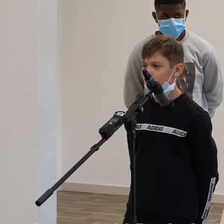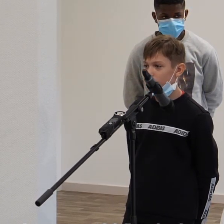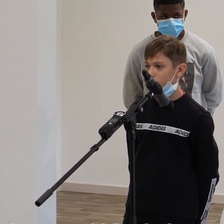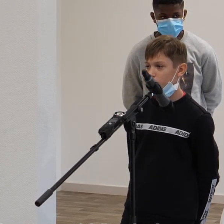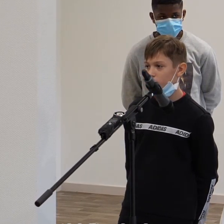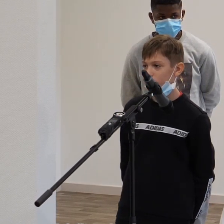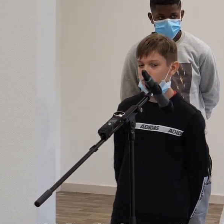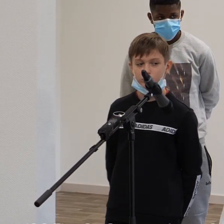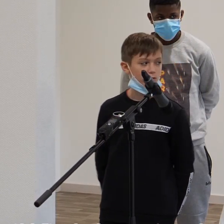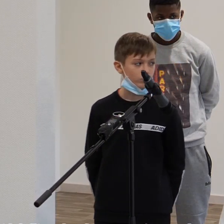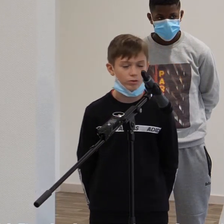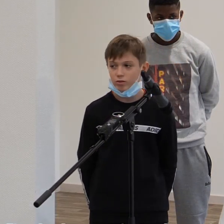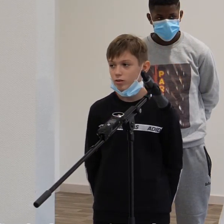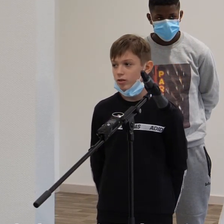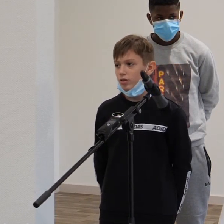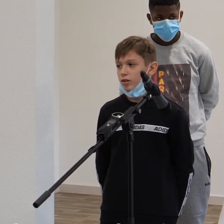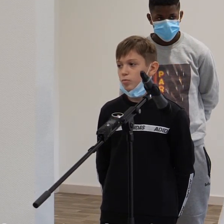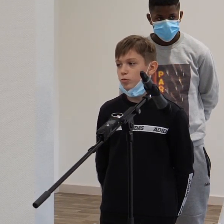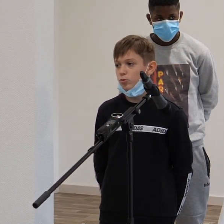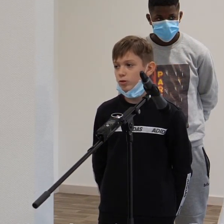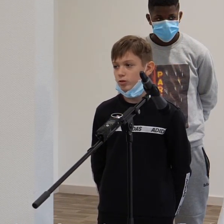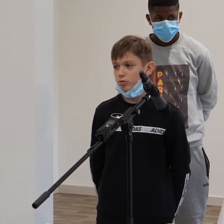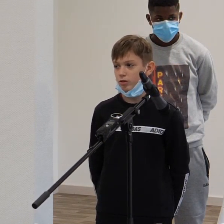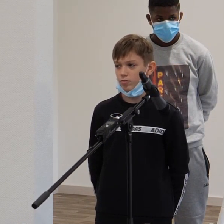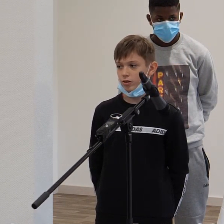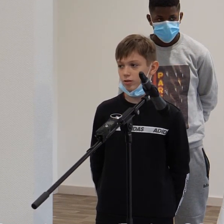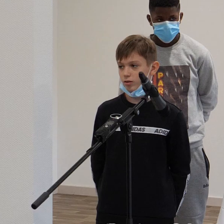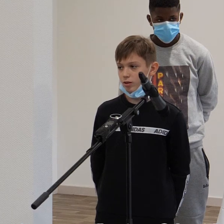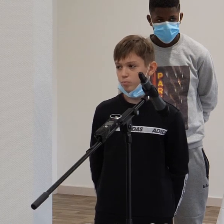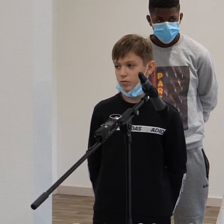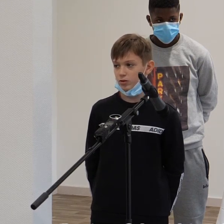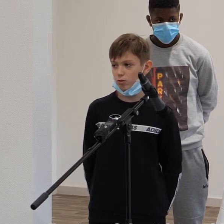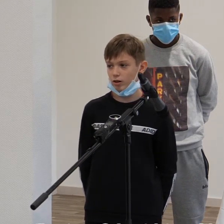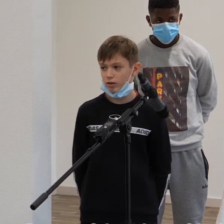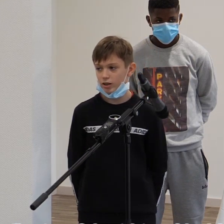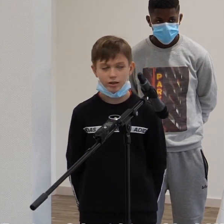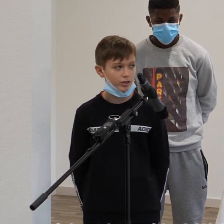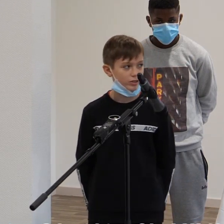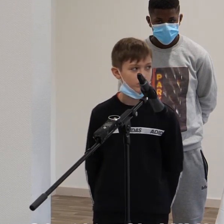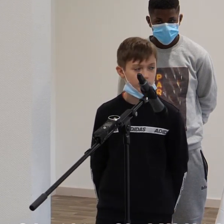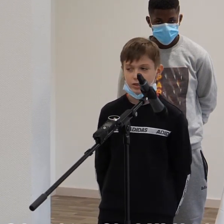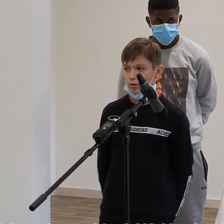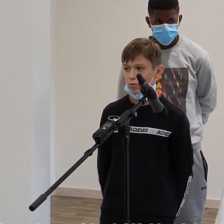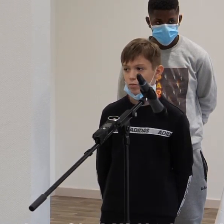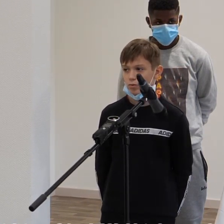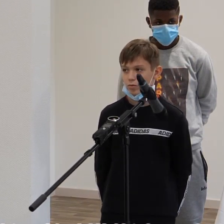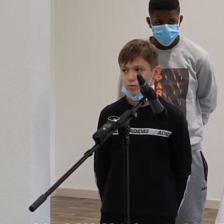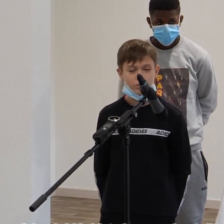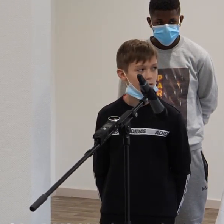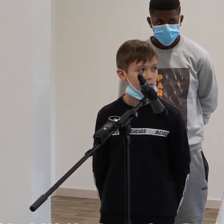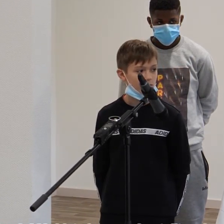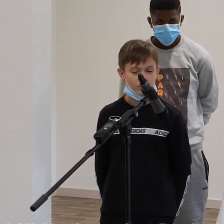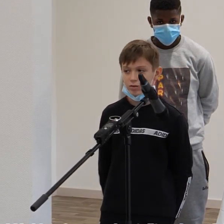mignon, tu es un gentil matou. Calme-toi, tu as faim. » Mephisto la regarde et dit « Miaou ».